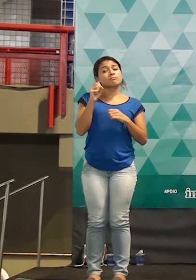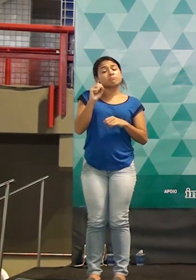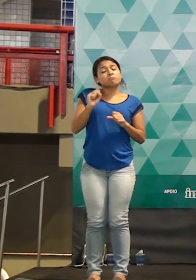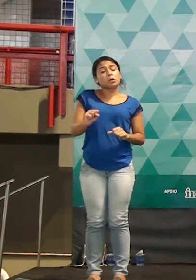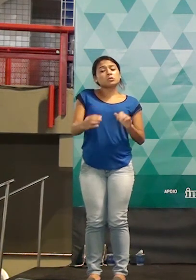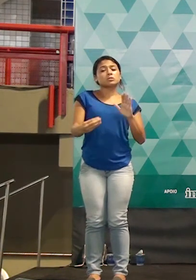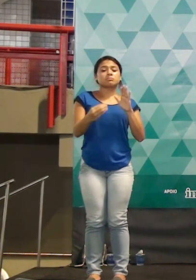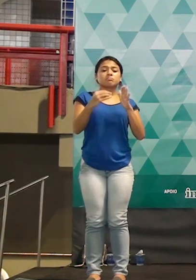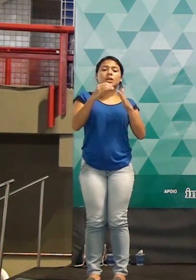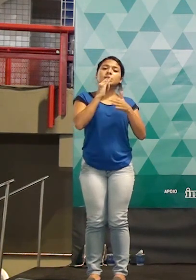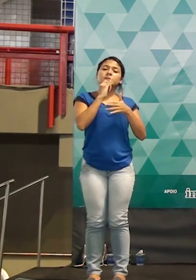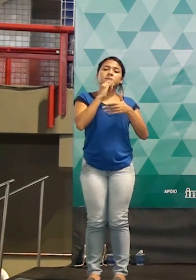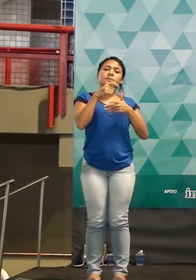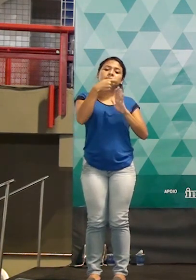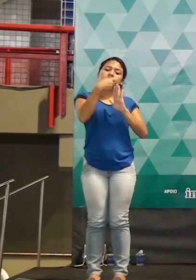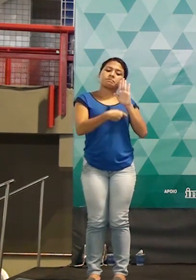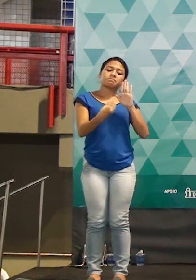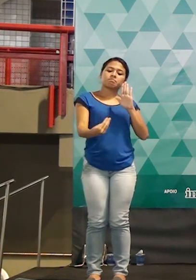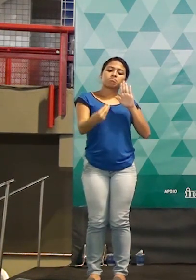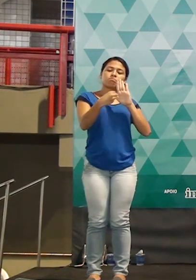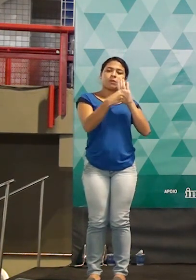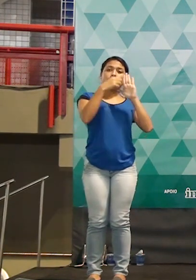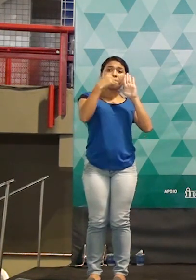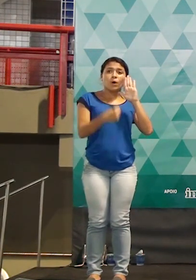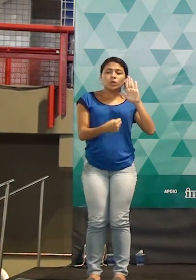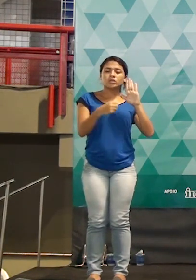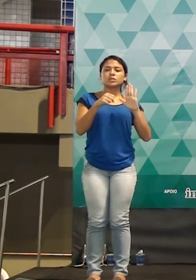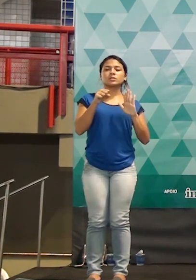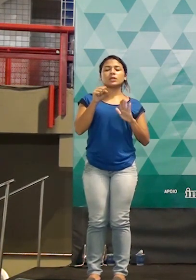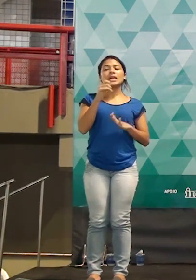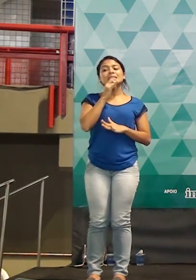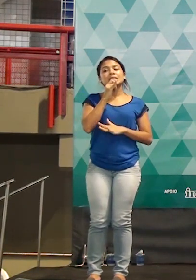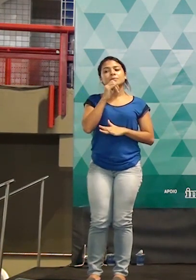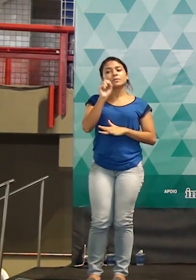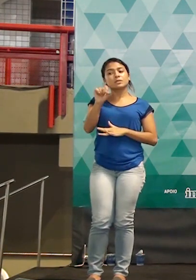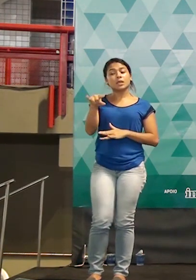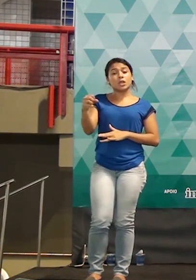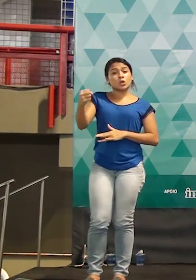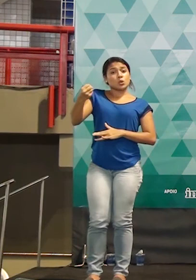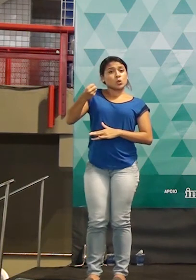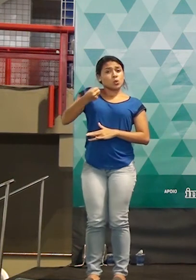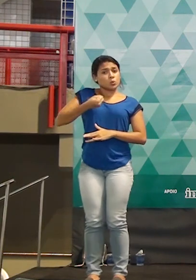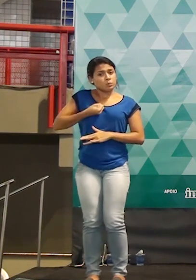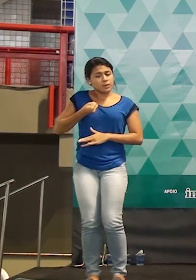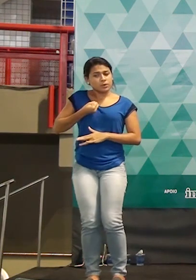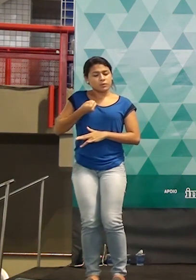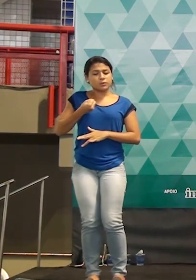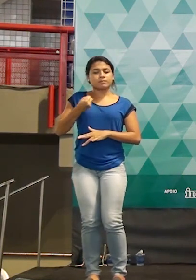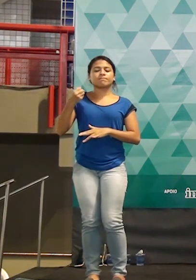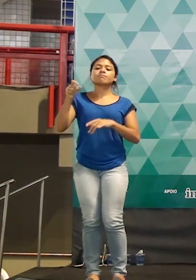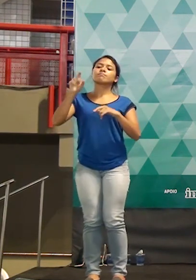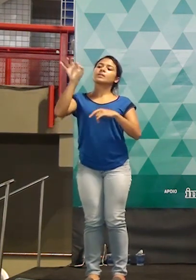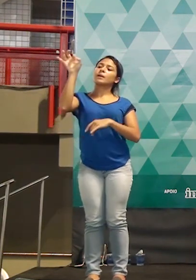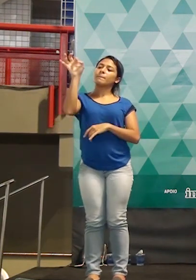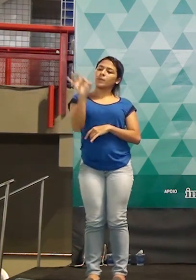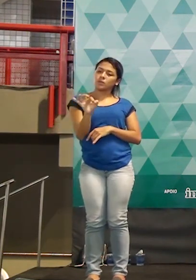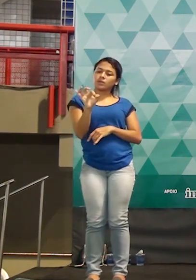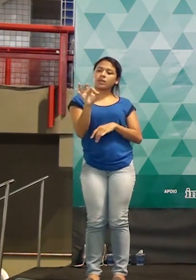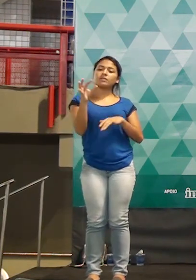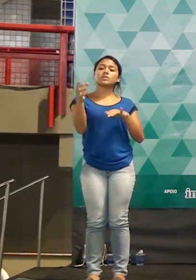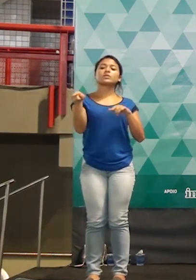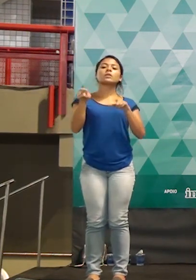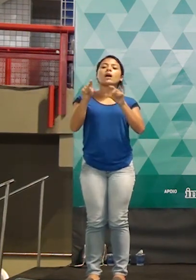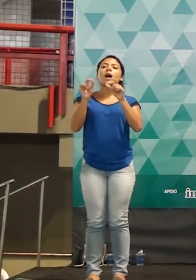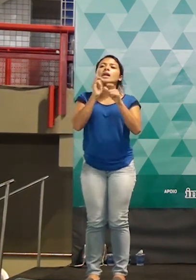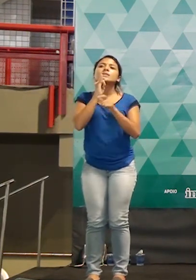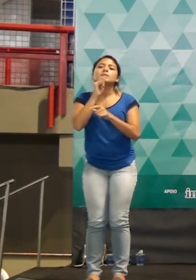dado estatístico for verdadeiro, você coloca o número seguido do símbolo de porcentagem e diz a